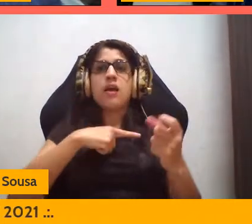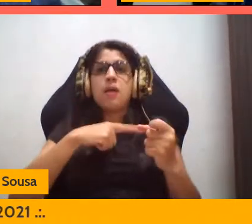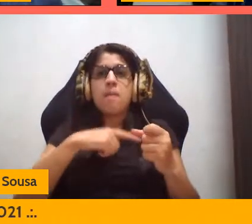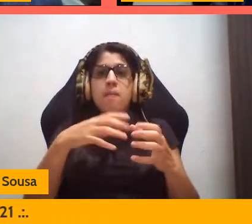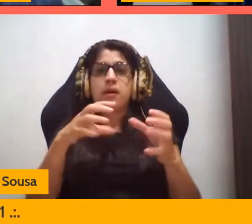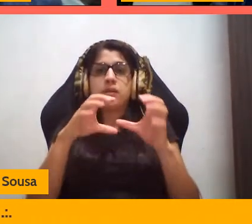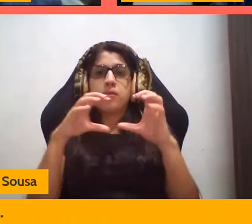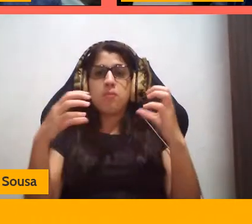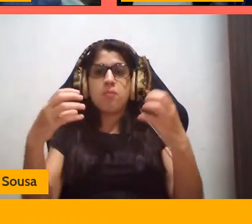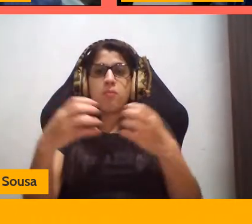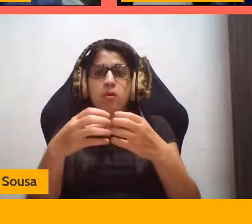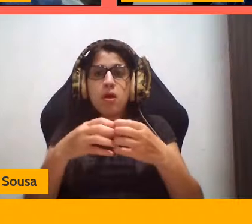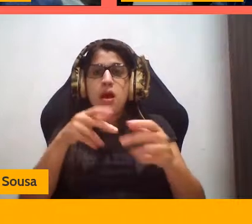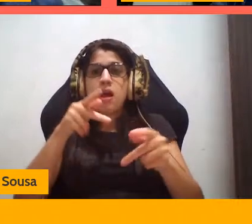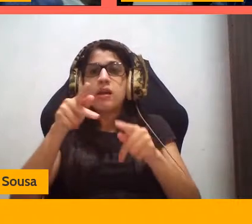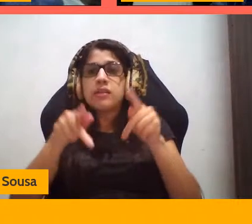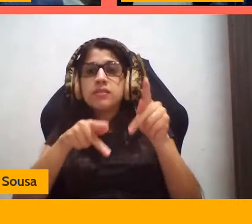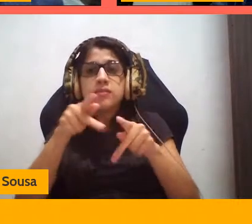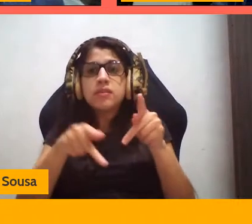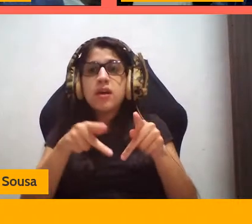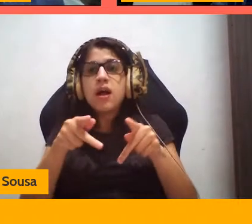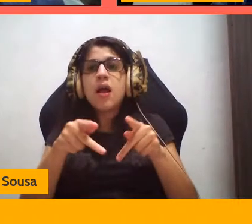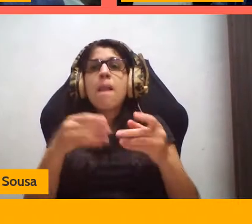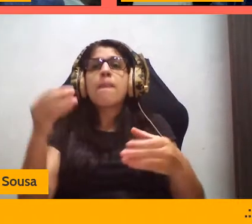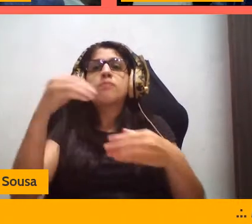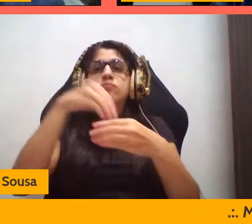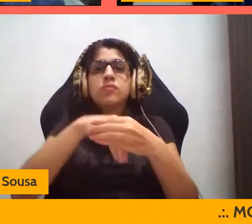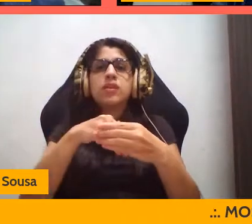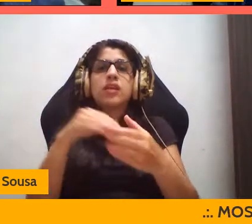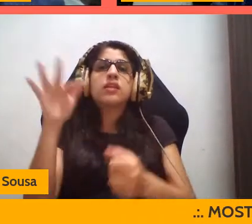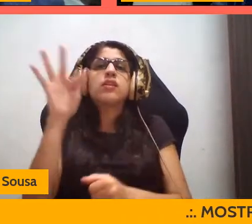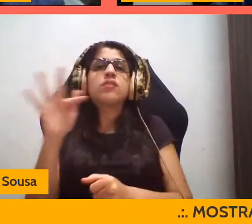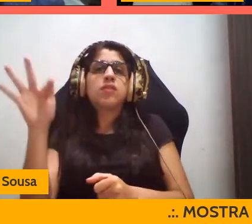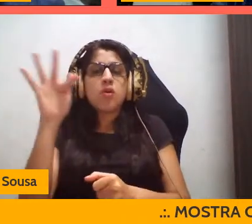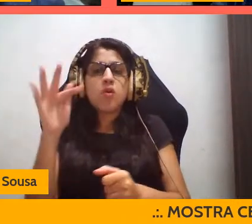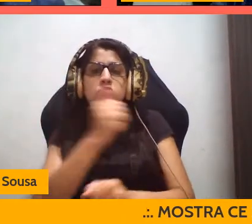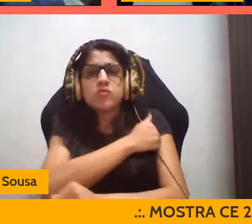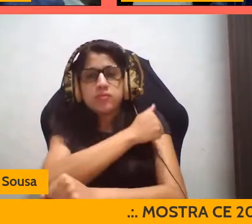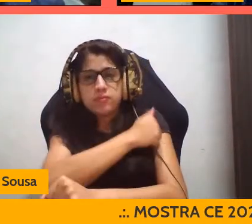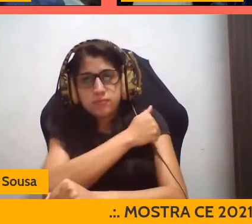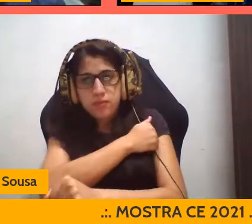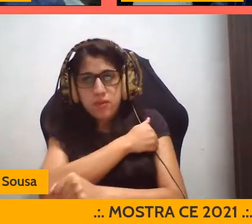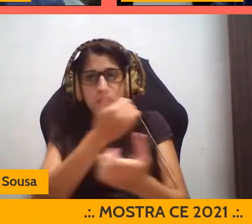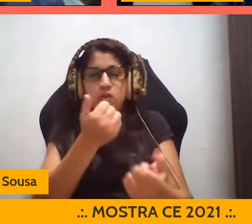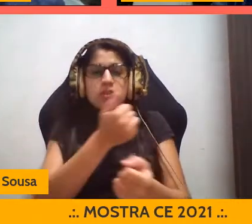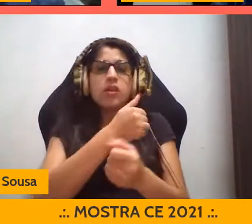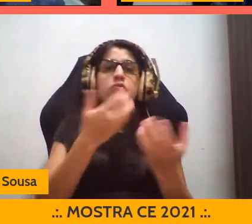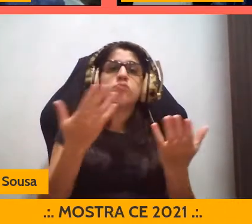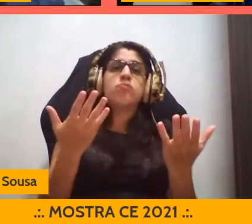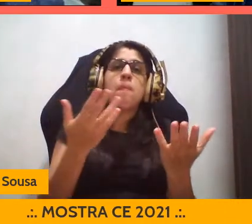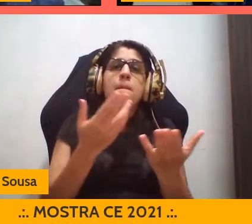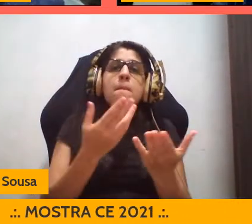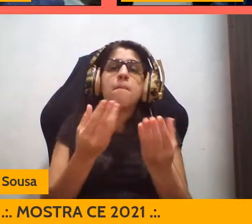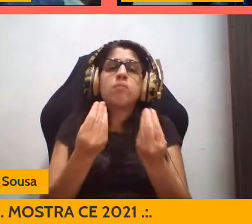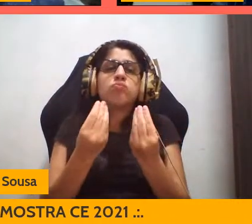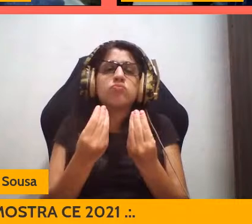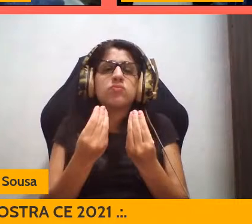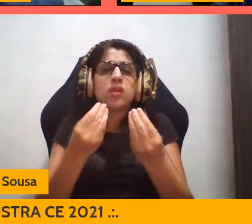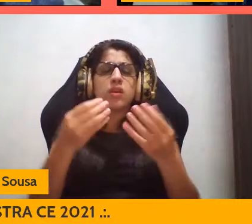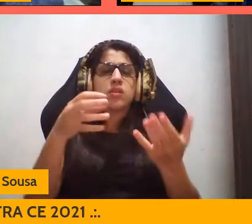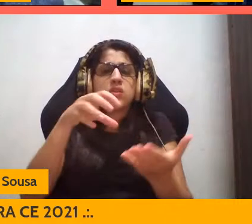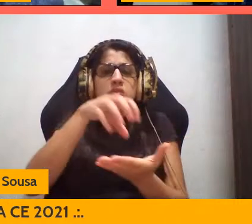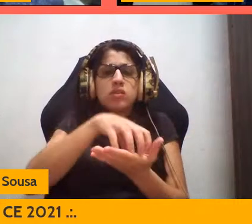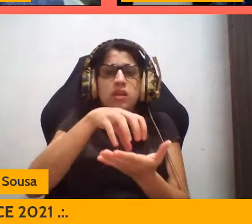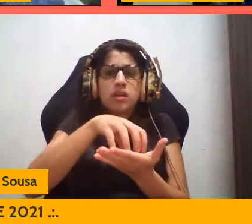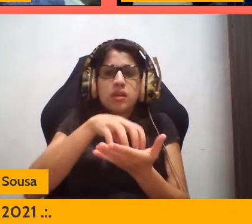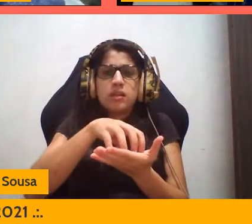dentro da universidade, com os alunos, né? Os alunos que muito, por exemplo, na nossa área da